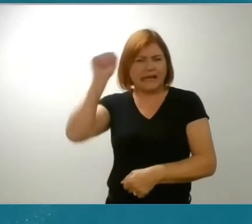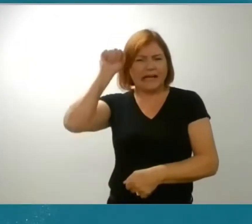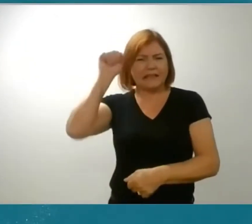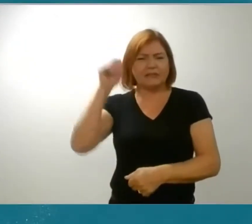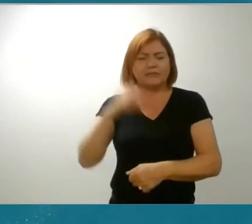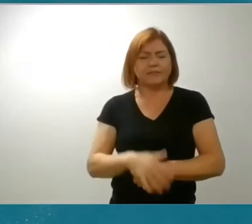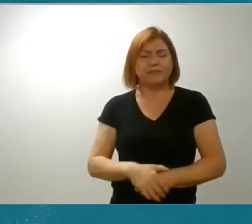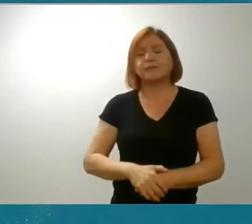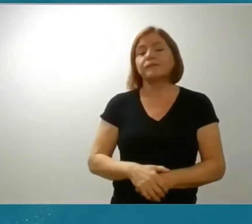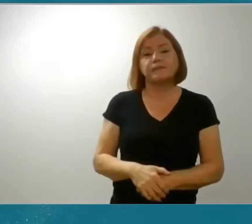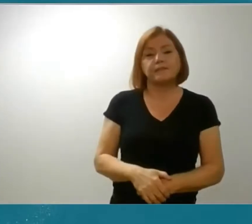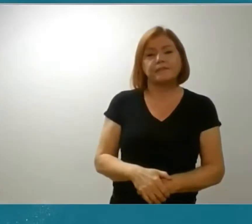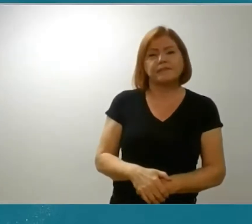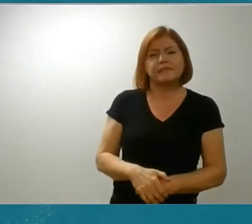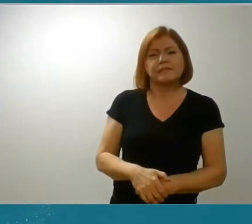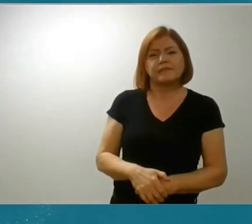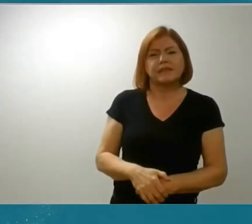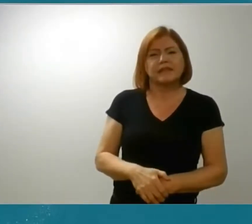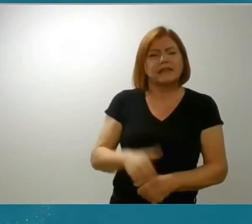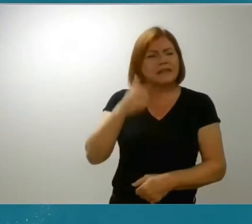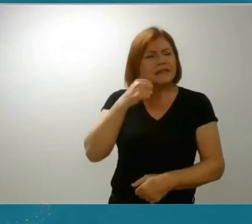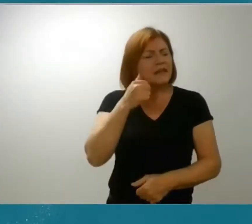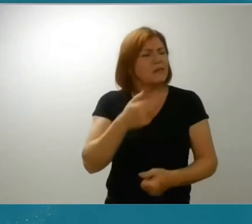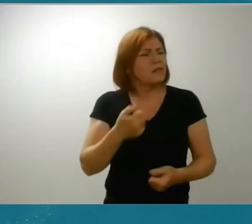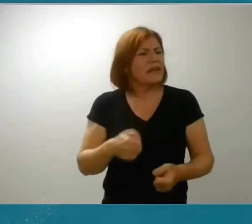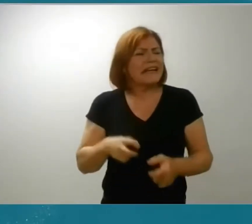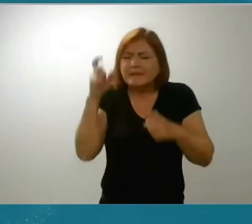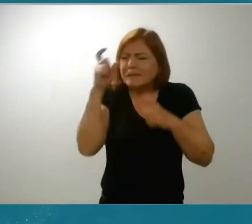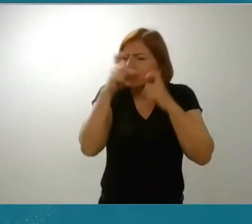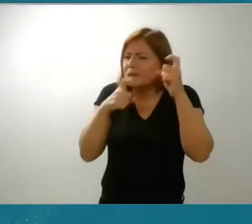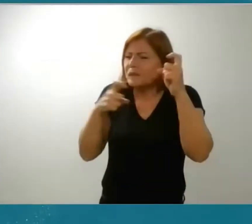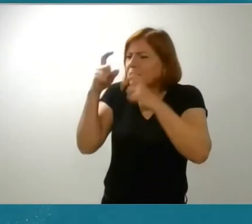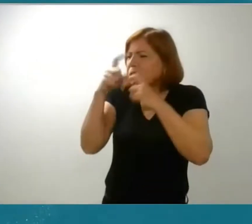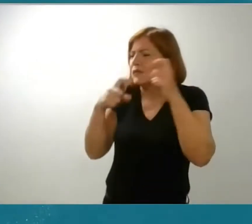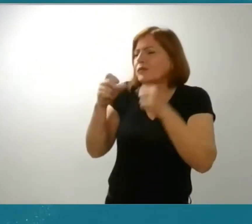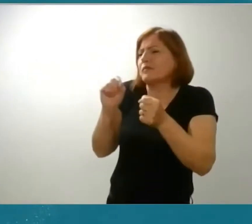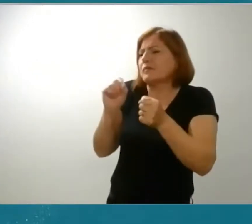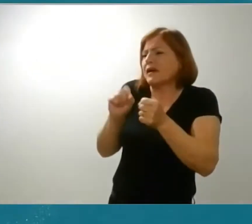se preocupar em fazer todas as outras coisas para o marido poder servir a Deus.